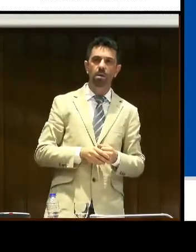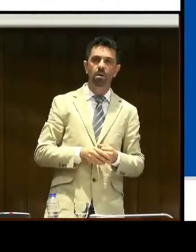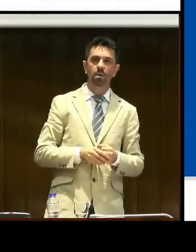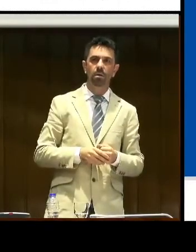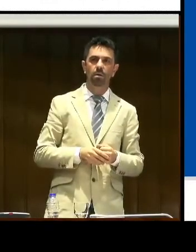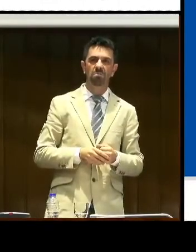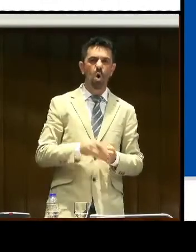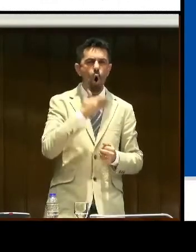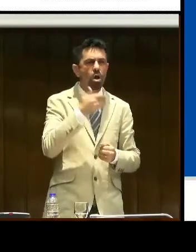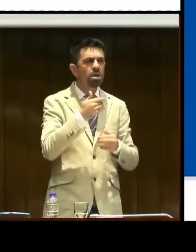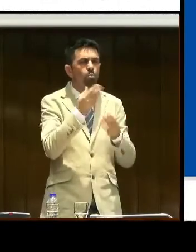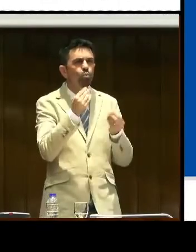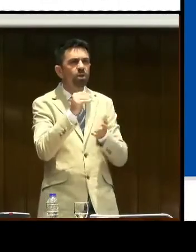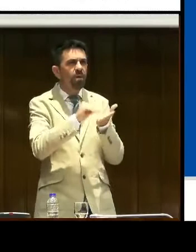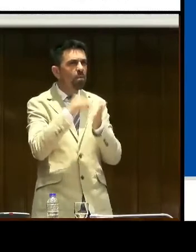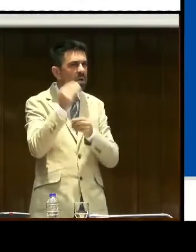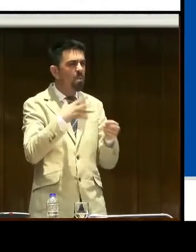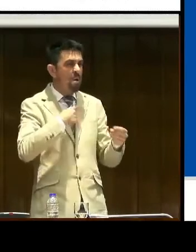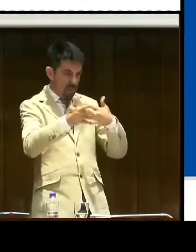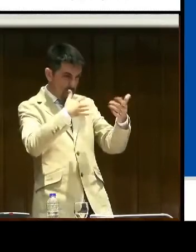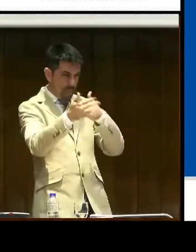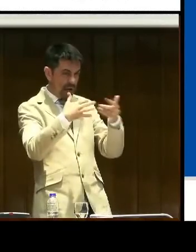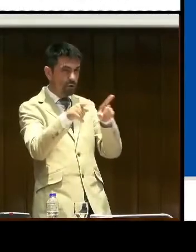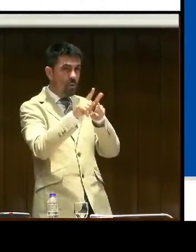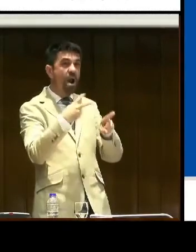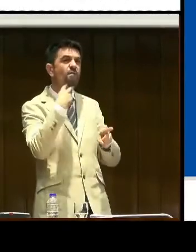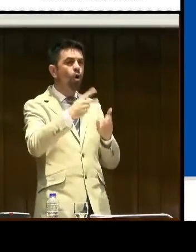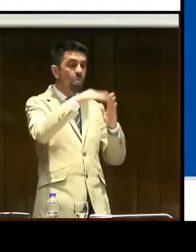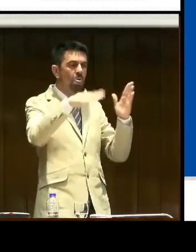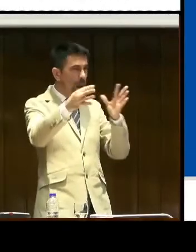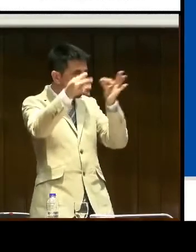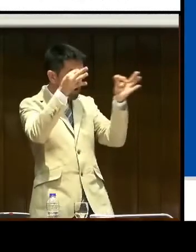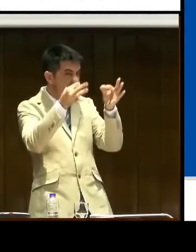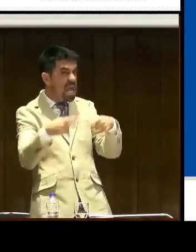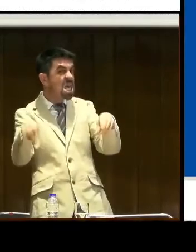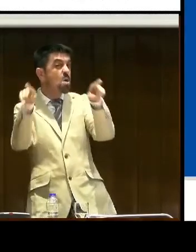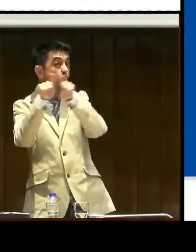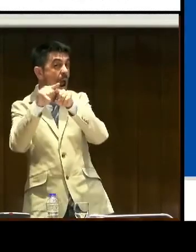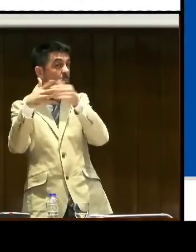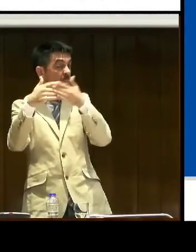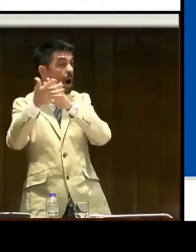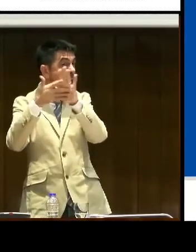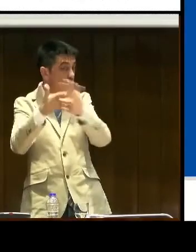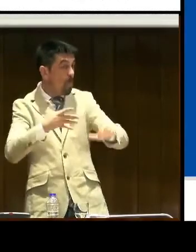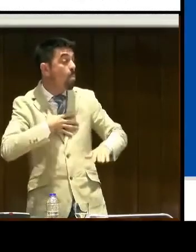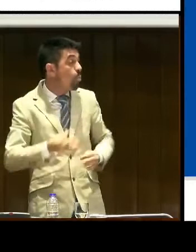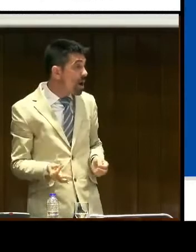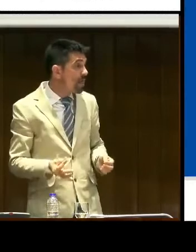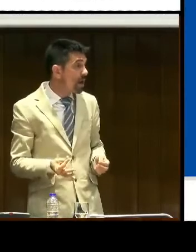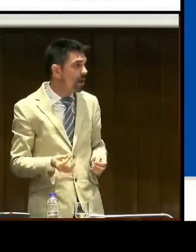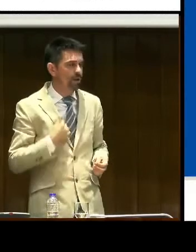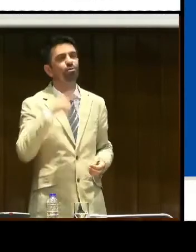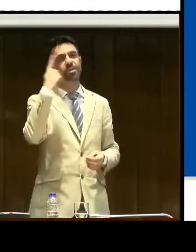¿Pueden las manos albergar tantos matices como la voz? Con el tiempo, descubrirán que